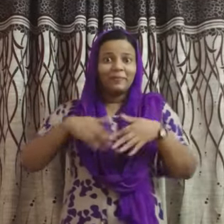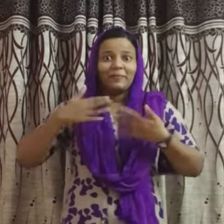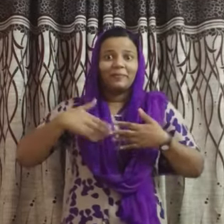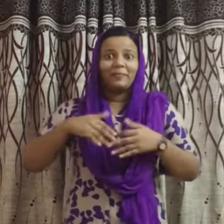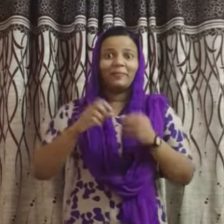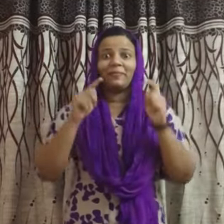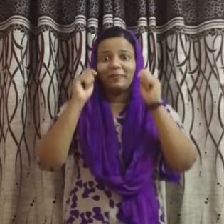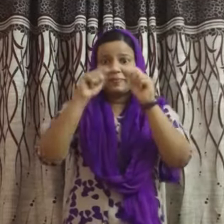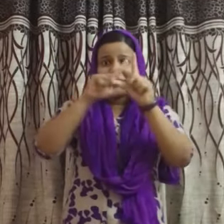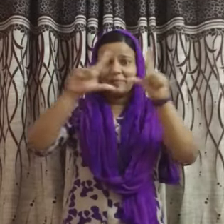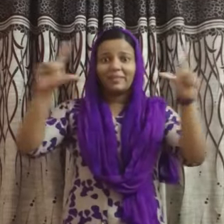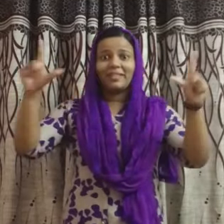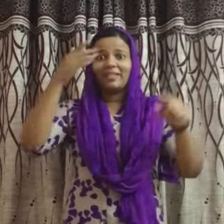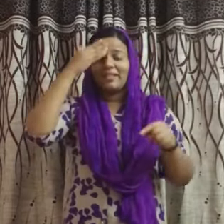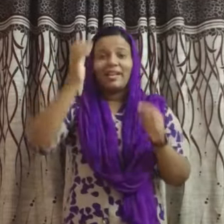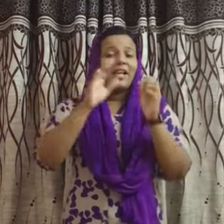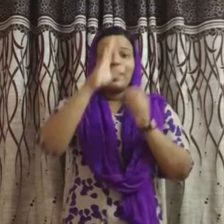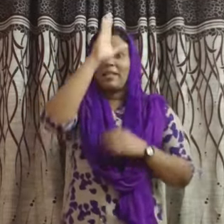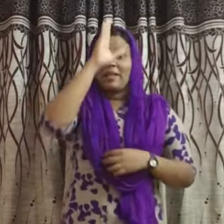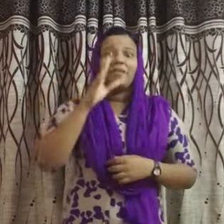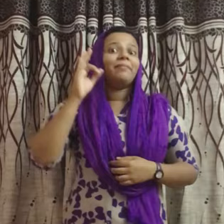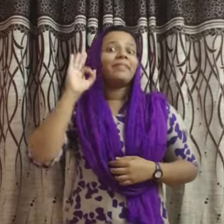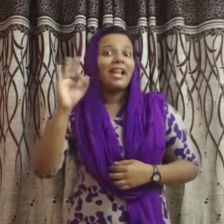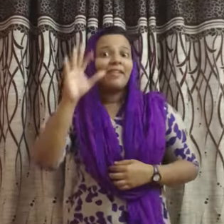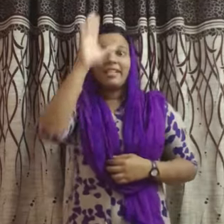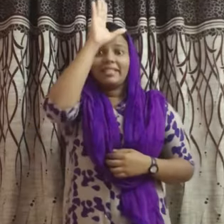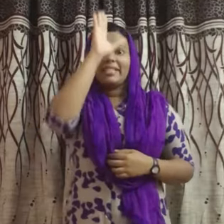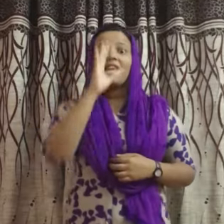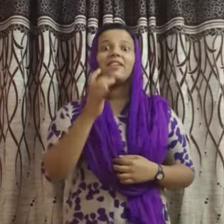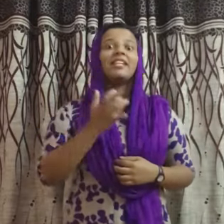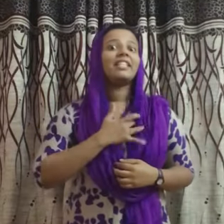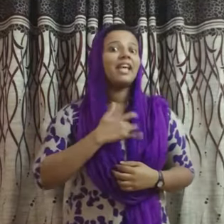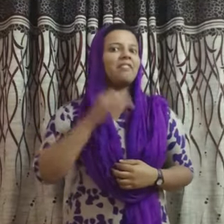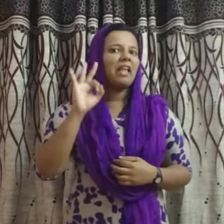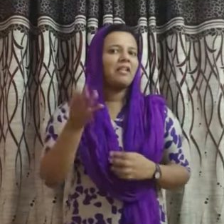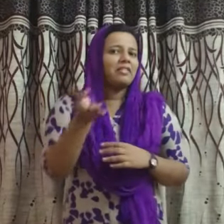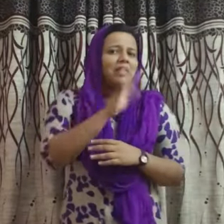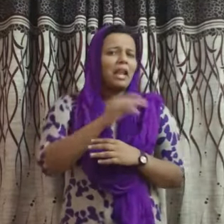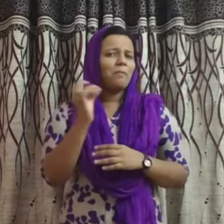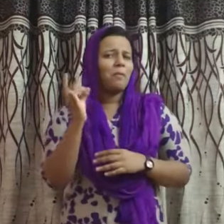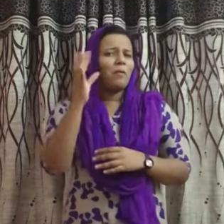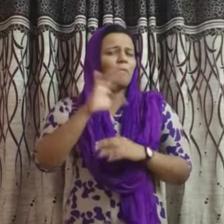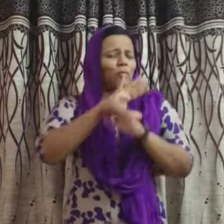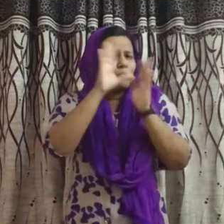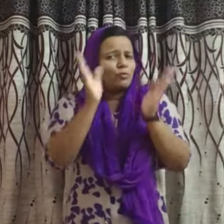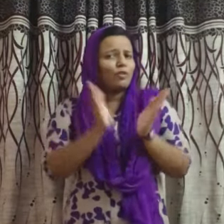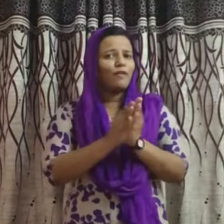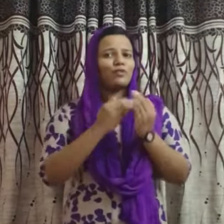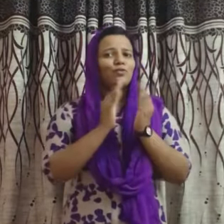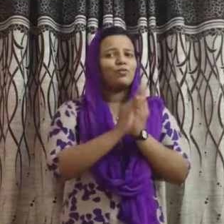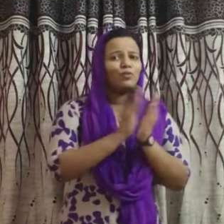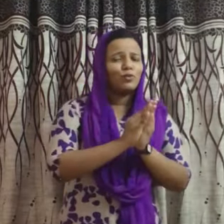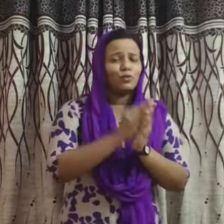പറഞ്ഞാട്ടെ. ഹല്ലേലൂയ. സ്തോത്രം. അവൻ നല്ലവനല്ലോ, അവൻ്റെ ദയ എന്നേക്കുമുള്ളത്. കഴിഞ്ഞ പകൽ മുഴുവൻ നമ്മുടെ കർത്താവ് നമ്മളെ കാത്തുപരിപാലിച്ചു. നന്ദിയോടെ